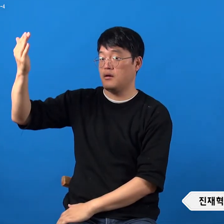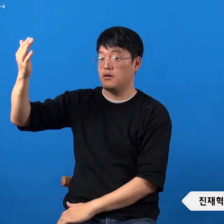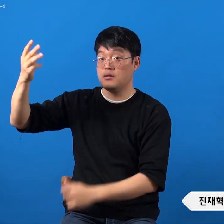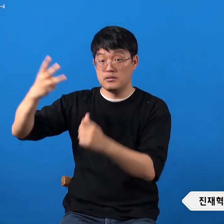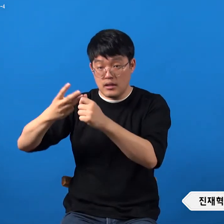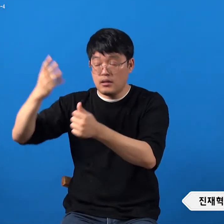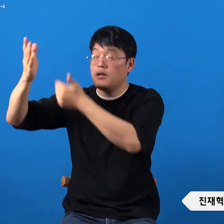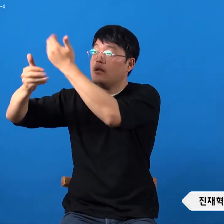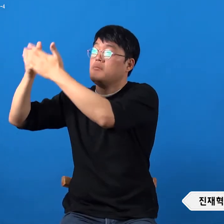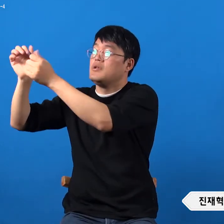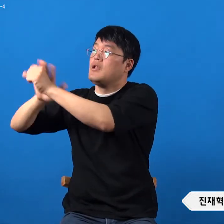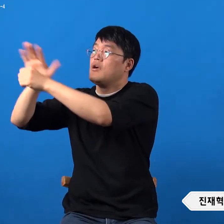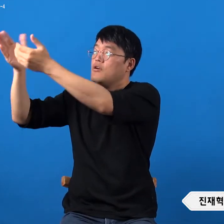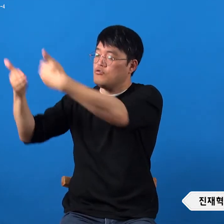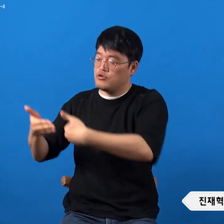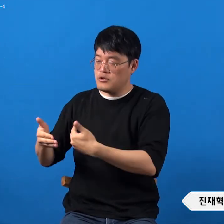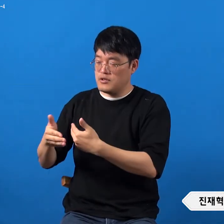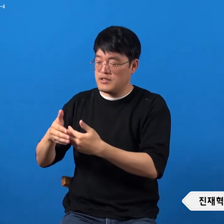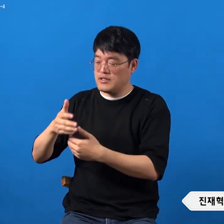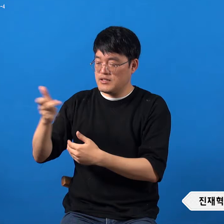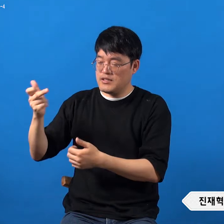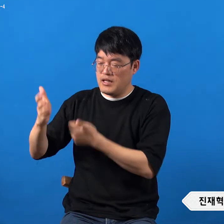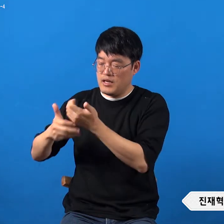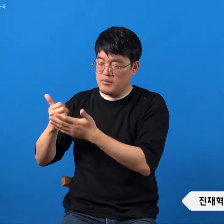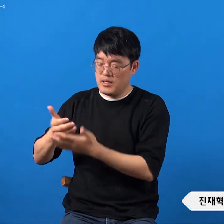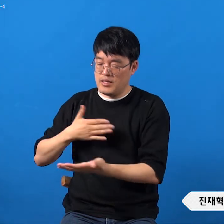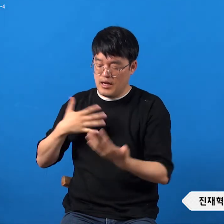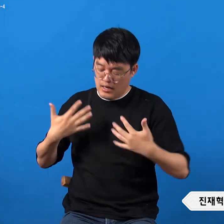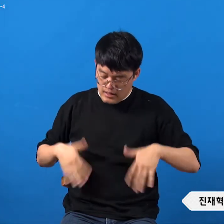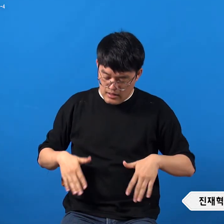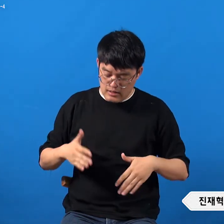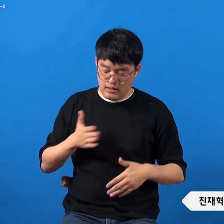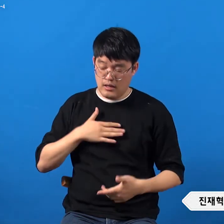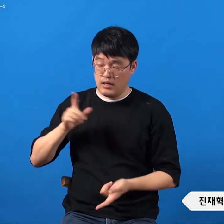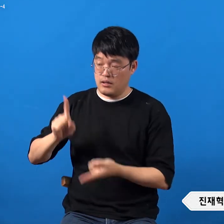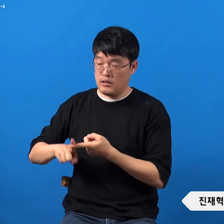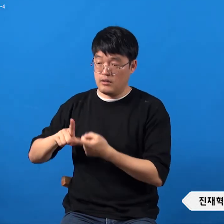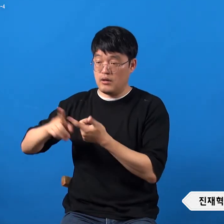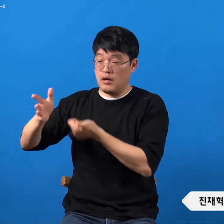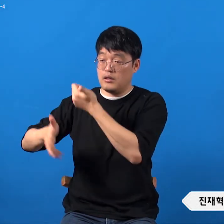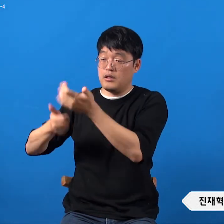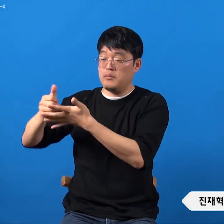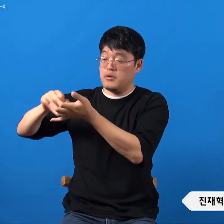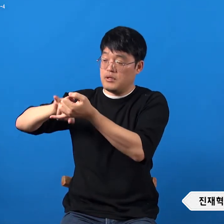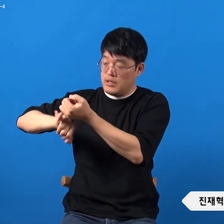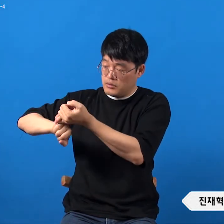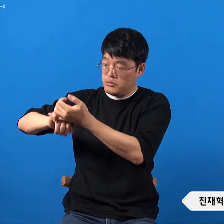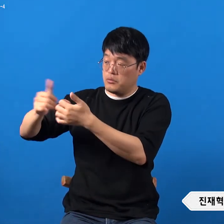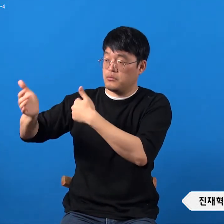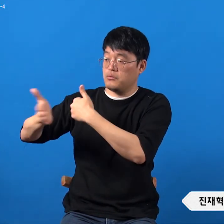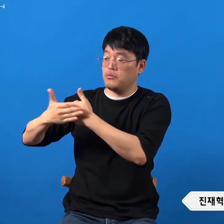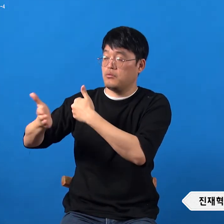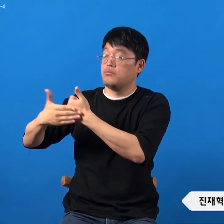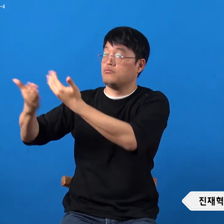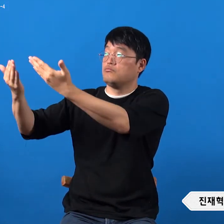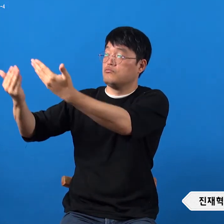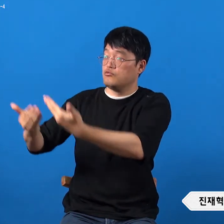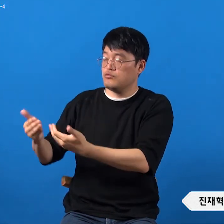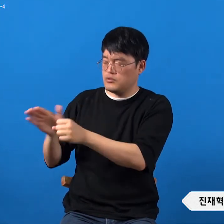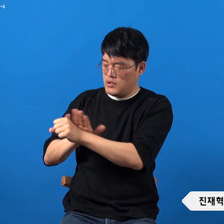나를 사랑하시고 그 크신 하나님께서 약한 나를 향해 하나님 도우시며